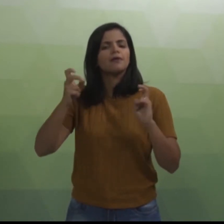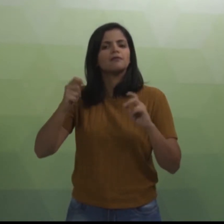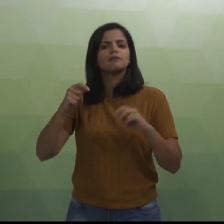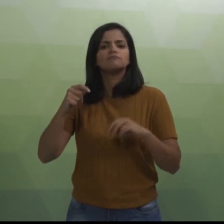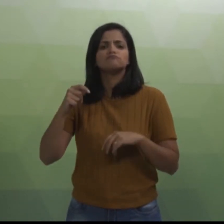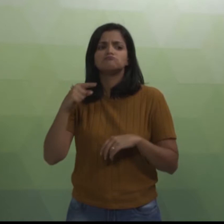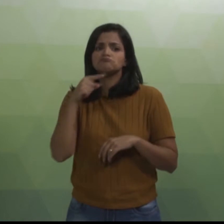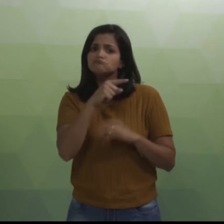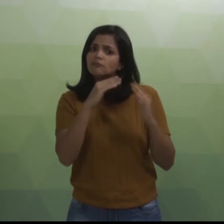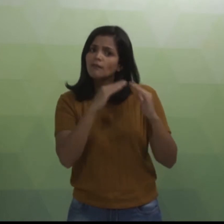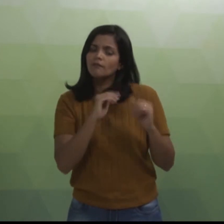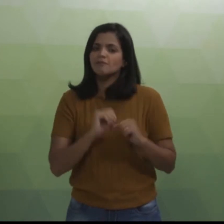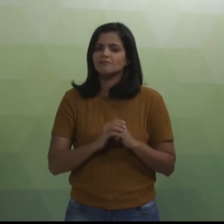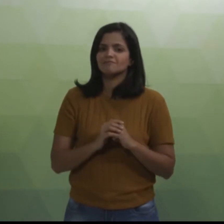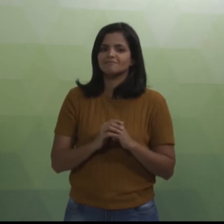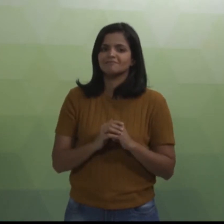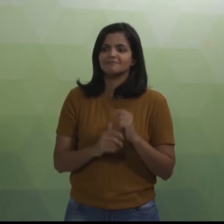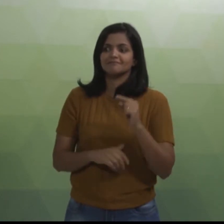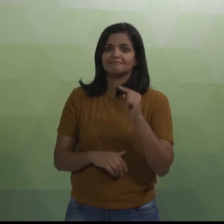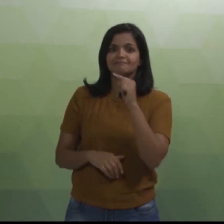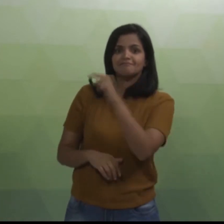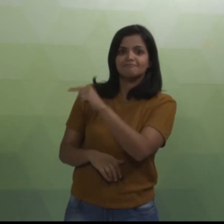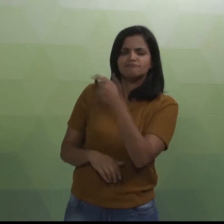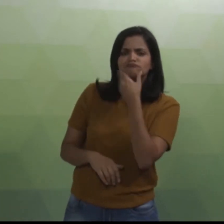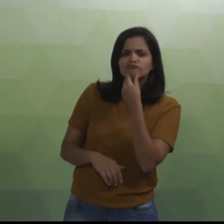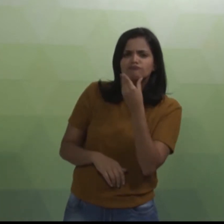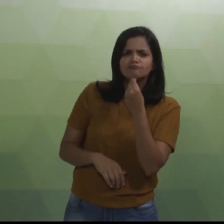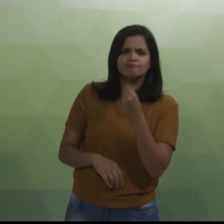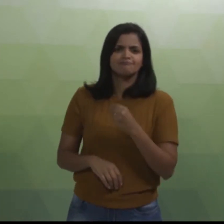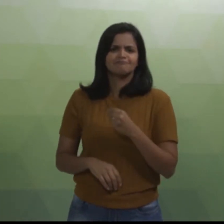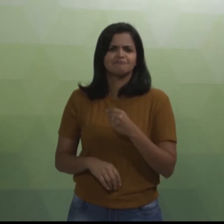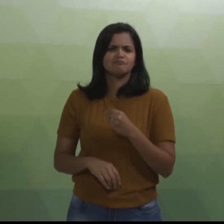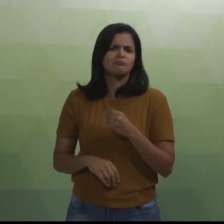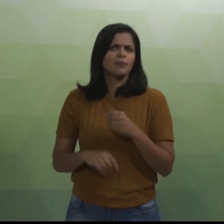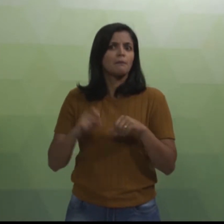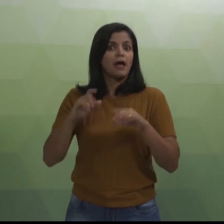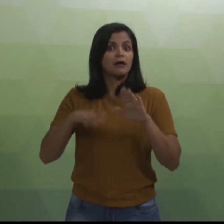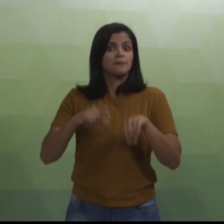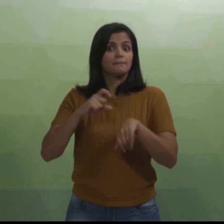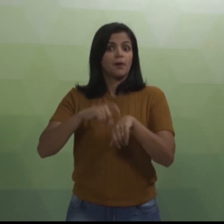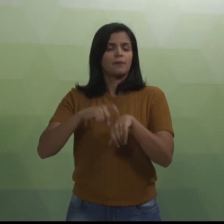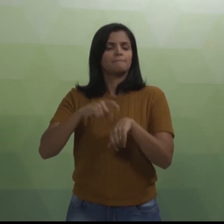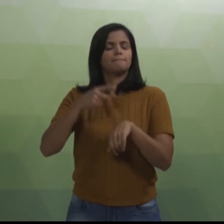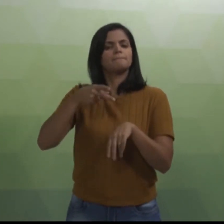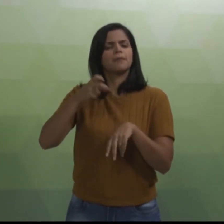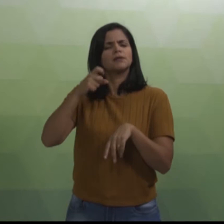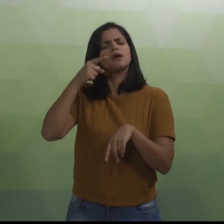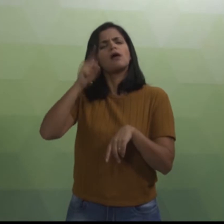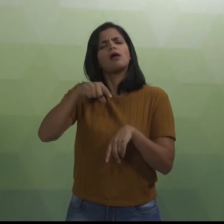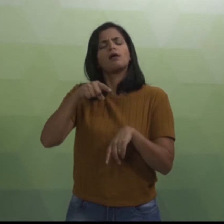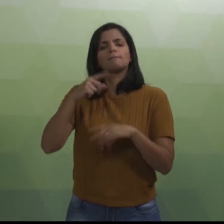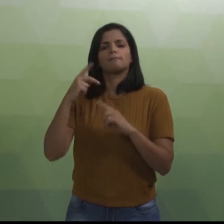Percebam, eu faço isso aqui, ó. A casa, o homem. No momento, percebe-se o